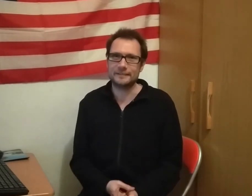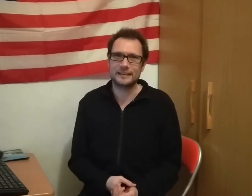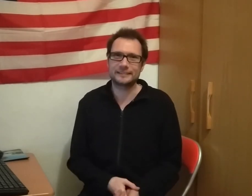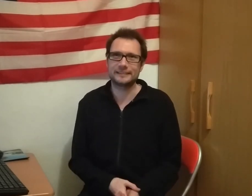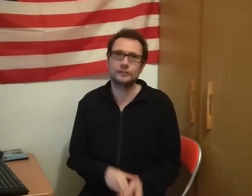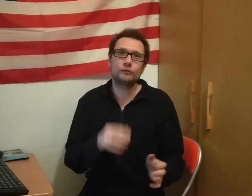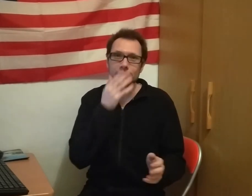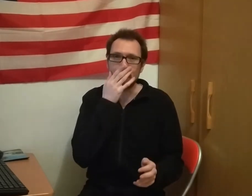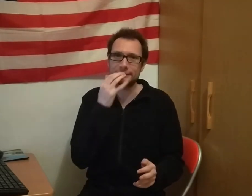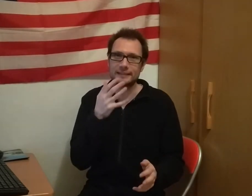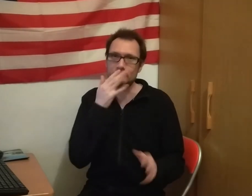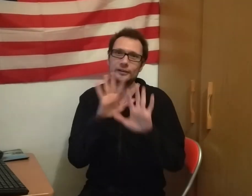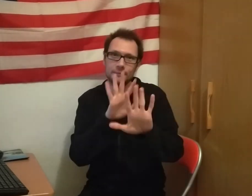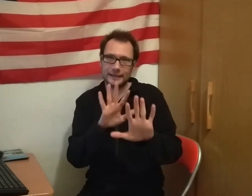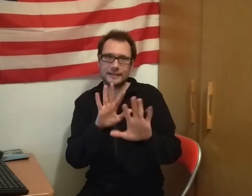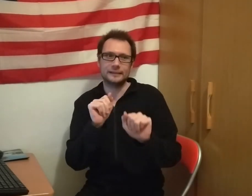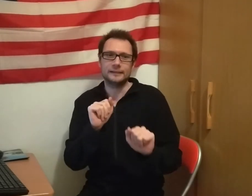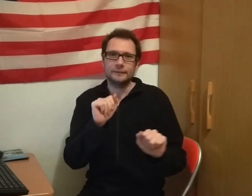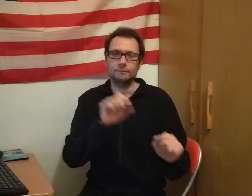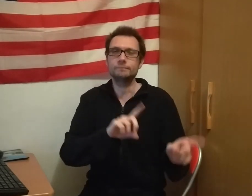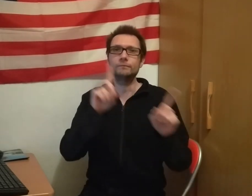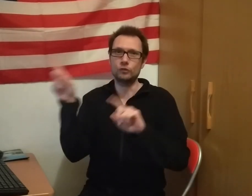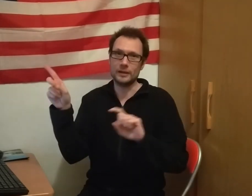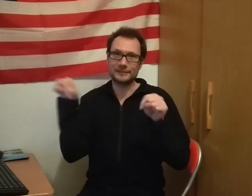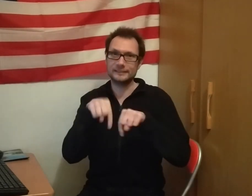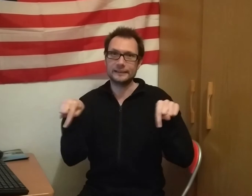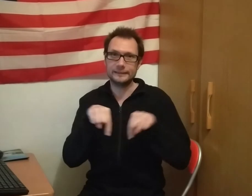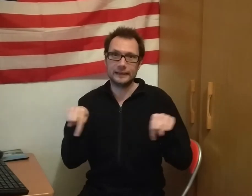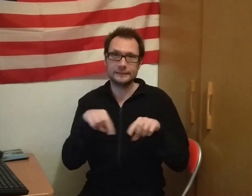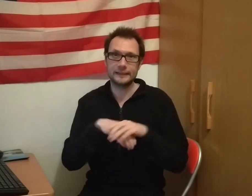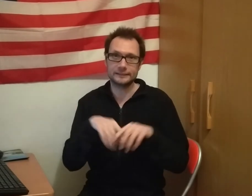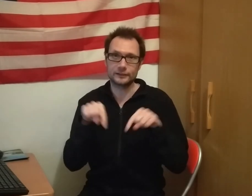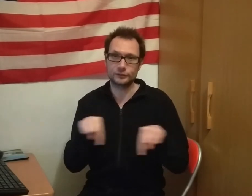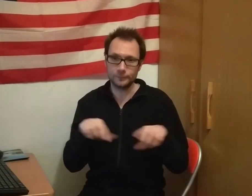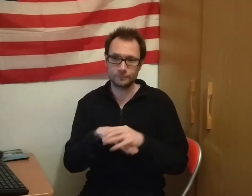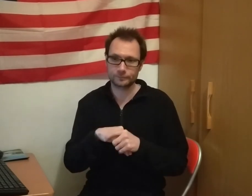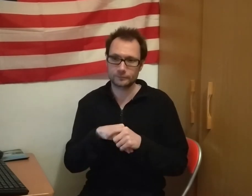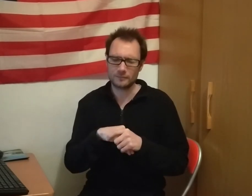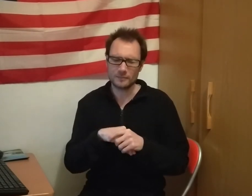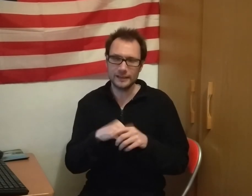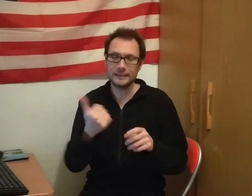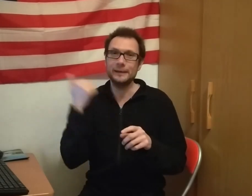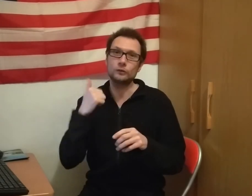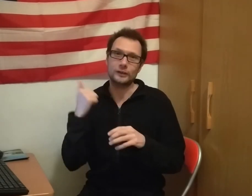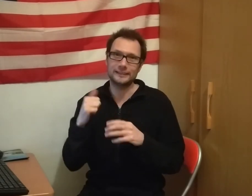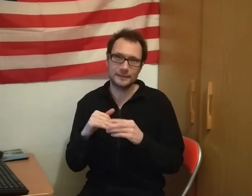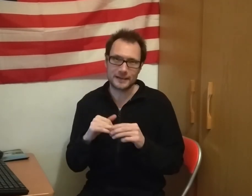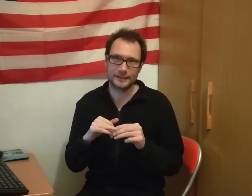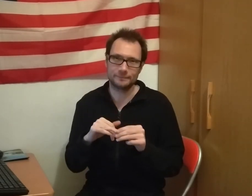ver si yo voy a pasar. Bueno, ese es mi canal. Voy a pasar en la descripción también el otro canal de magia,